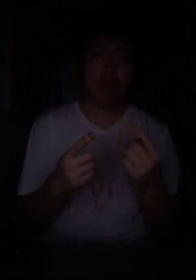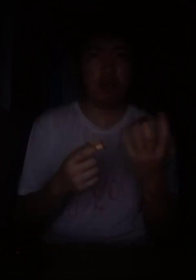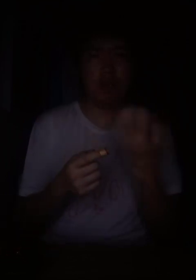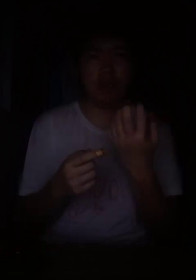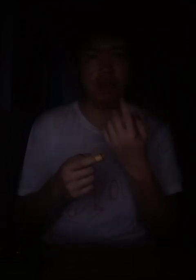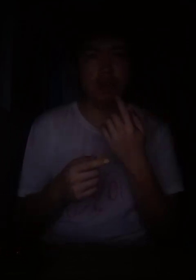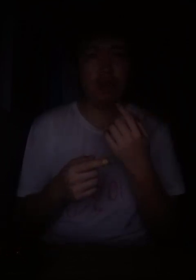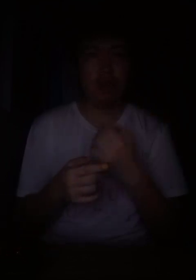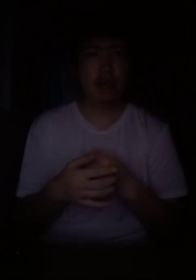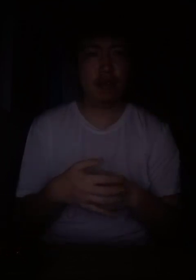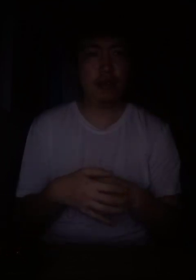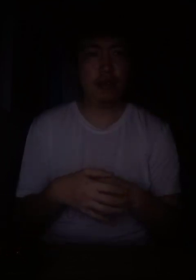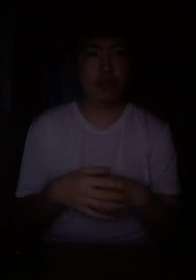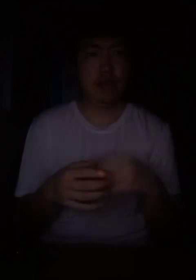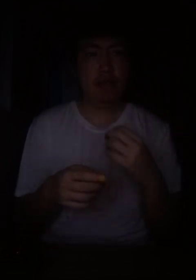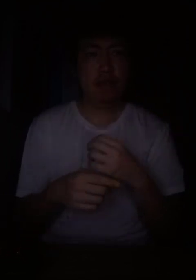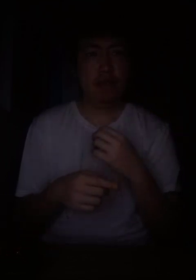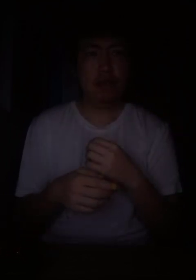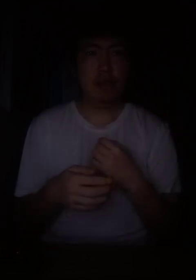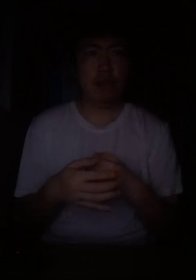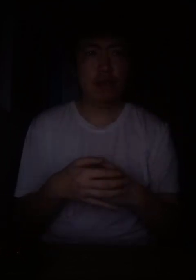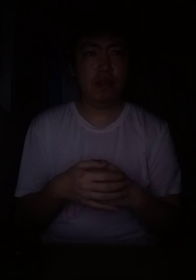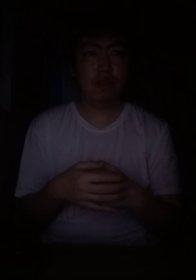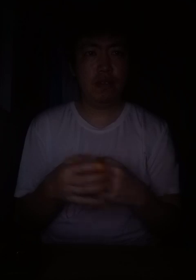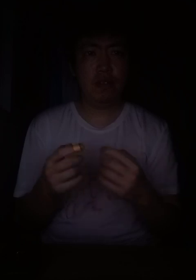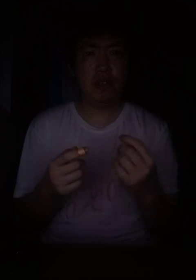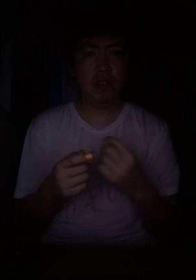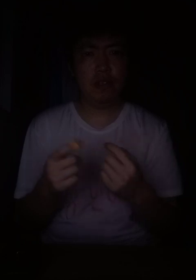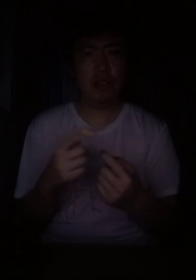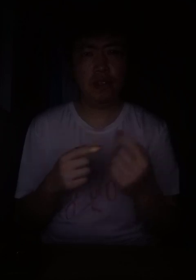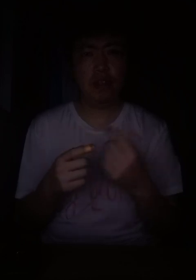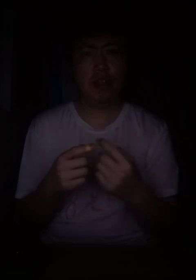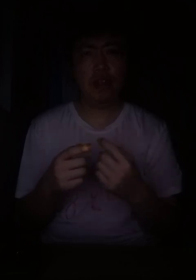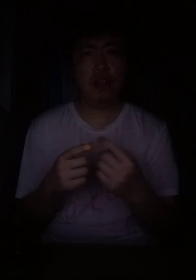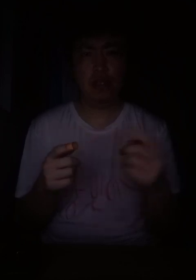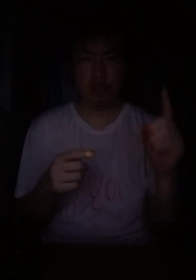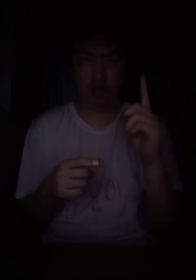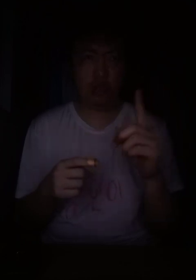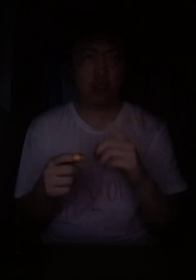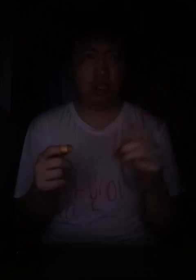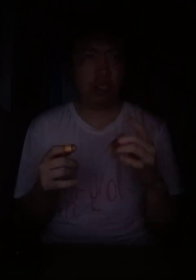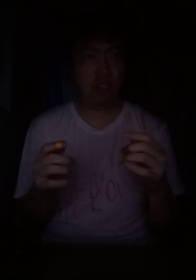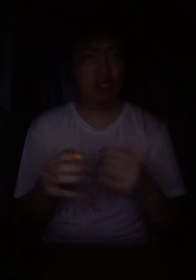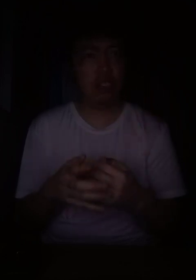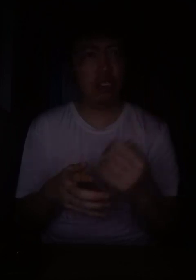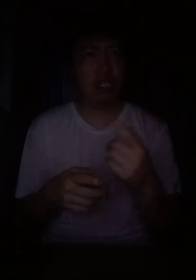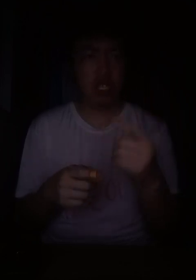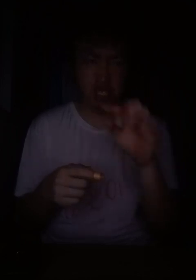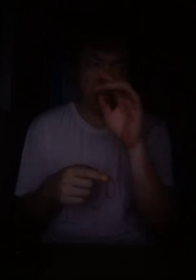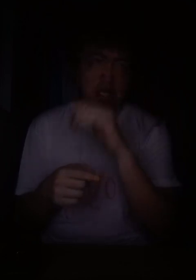모르겠어요. 지금 상황이? 네, 그런 상태에서 억지로 지금 투견을 하라고 됐었으니 얘는 정말 조심하셨을